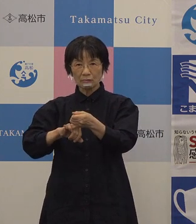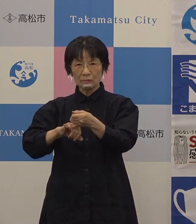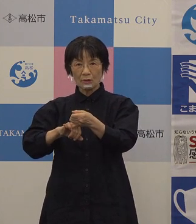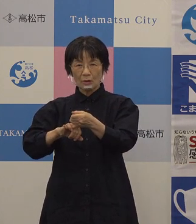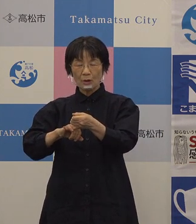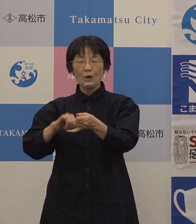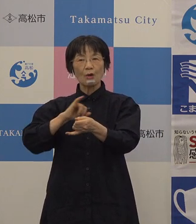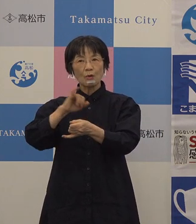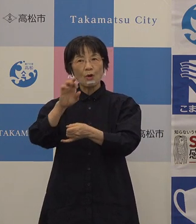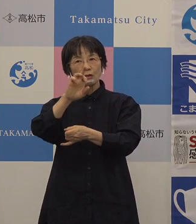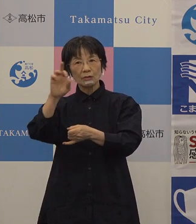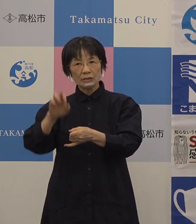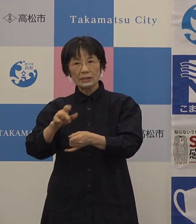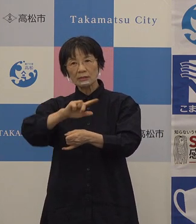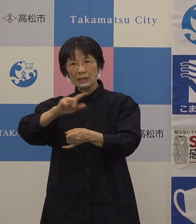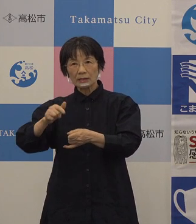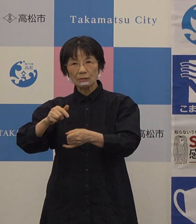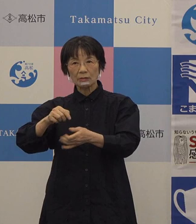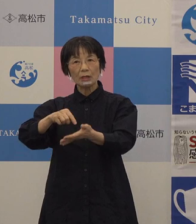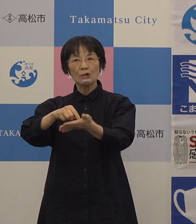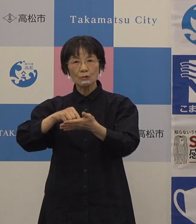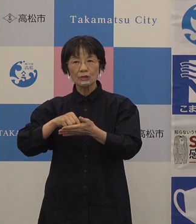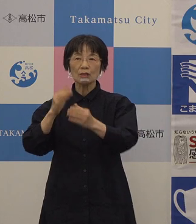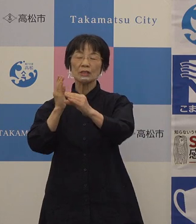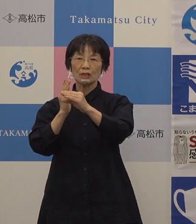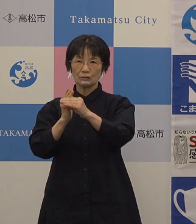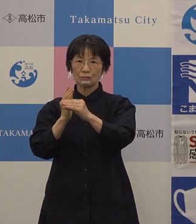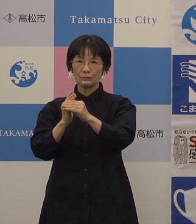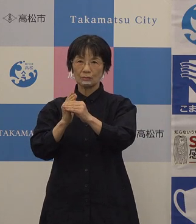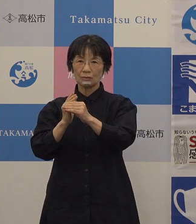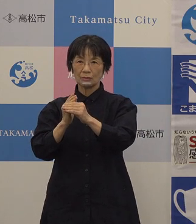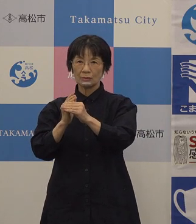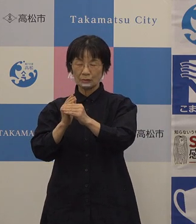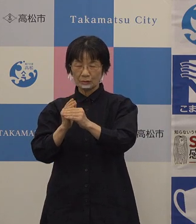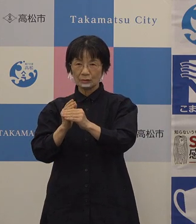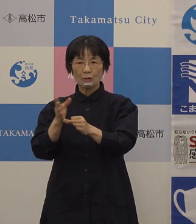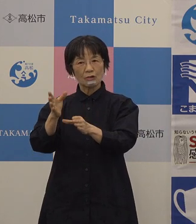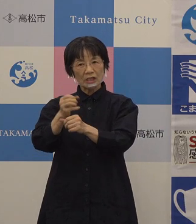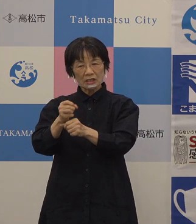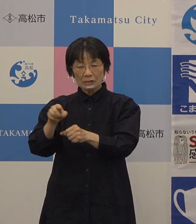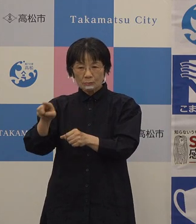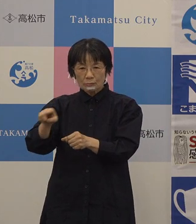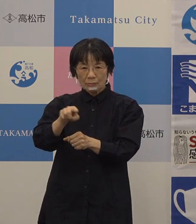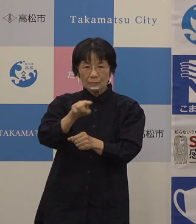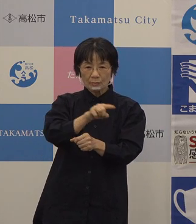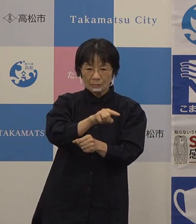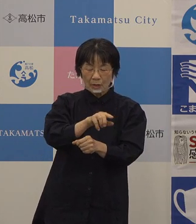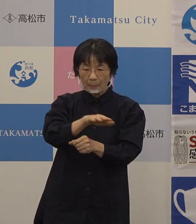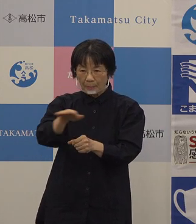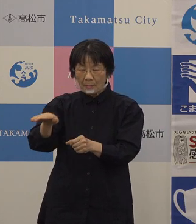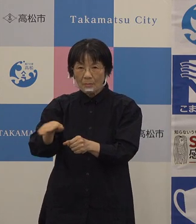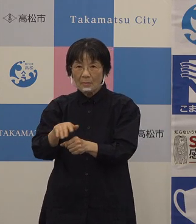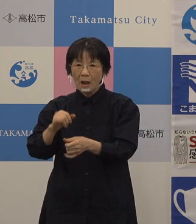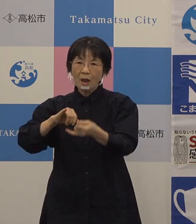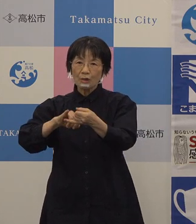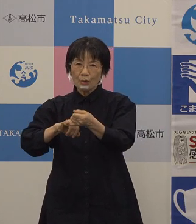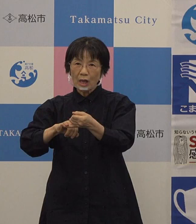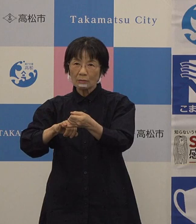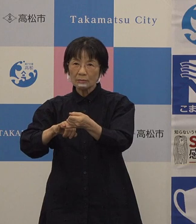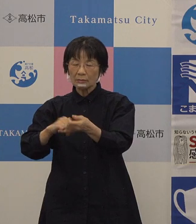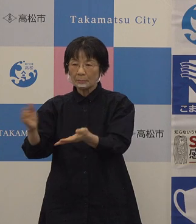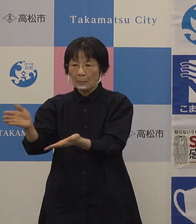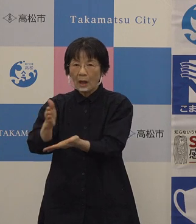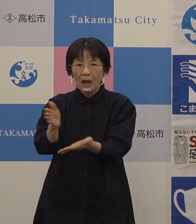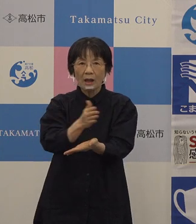付けております。まだ日によって若干違いはありますが全体として予約枠に空